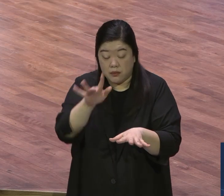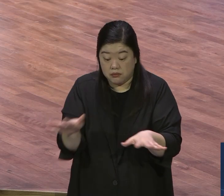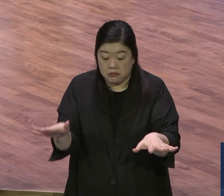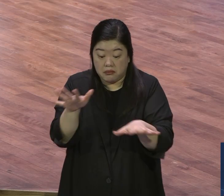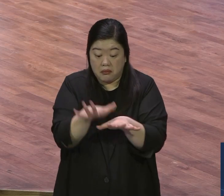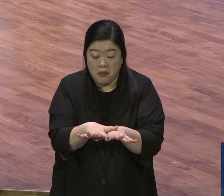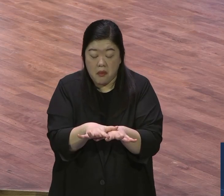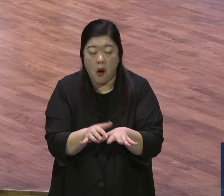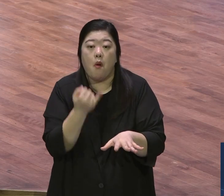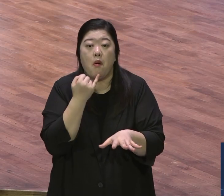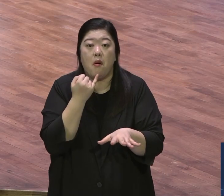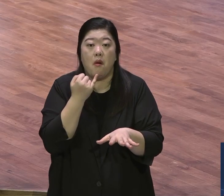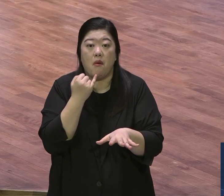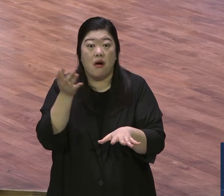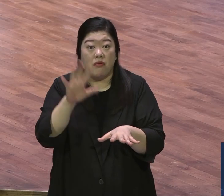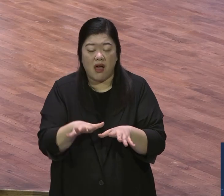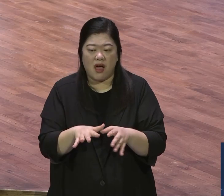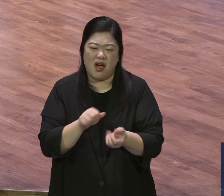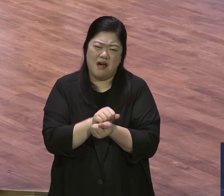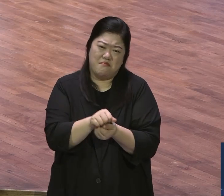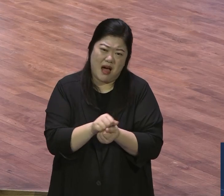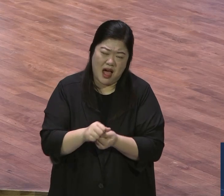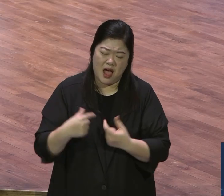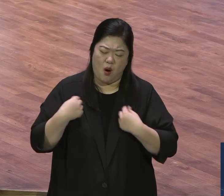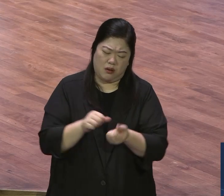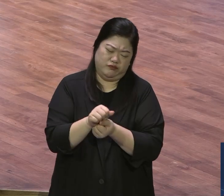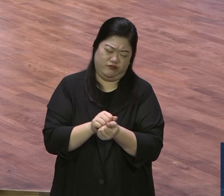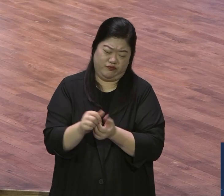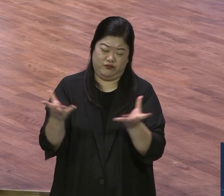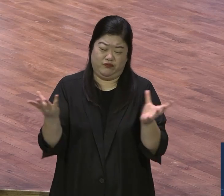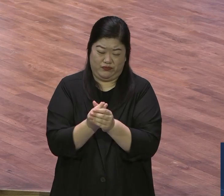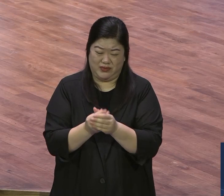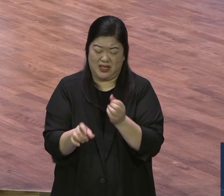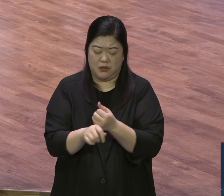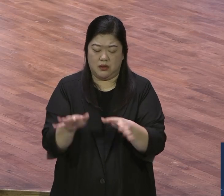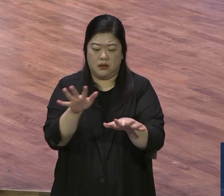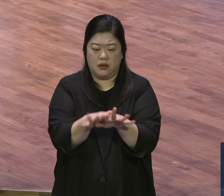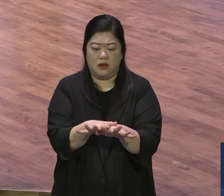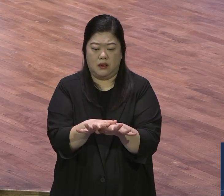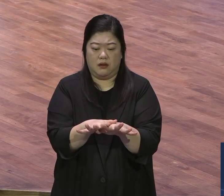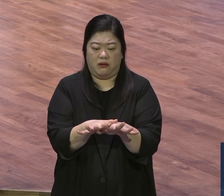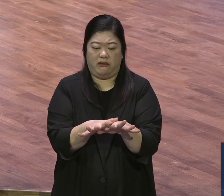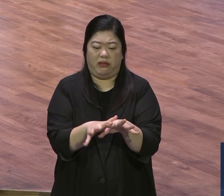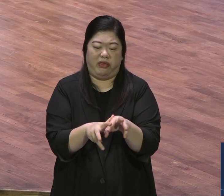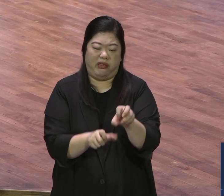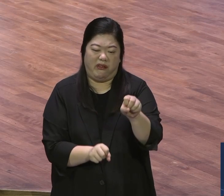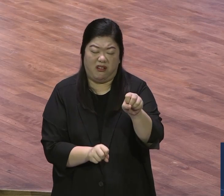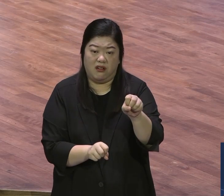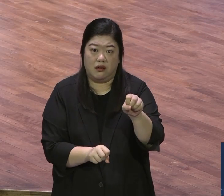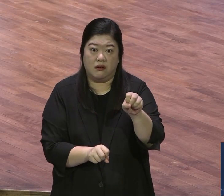일어나가지고 낡은 옷이 찢어지면서 옷을 다 버리게 된다.